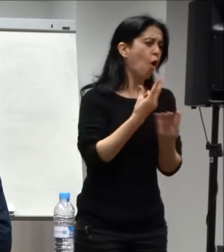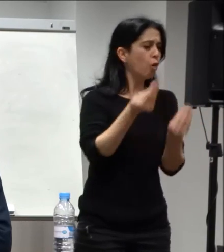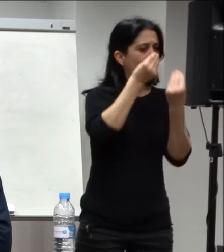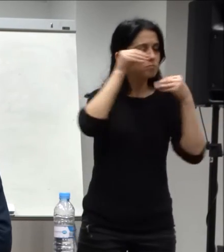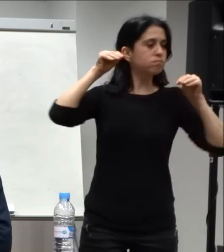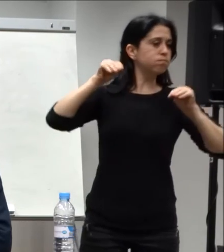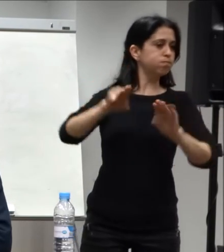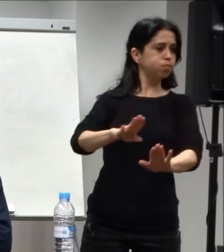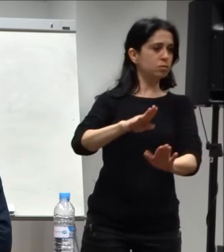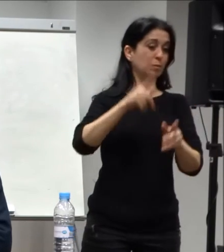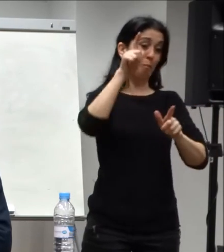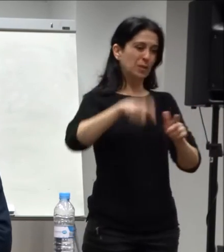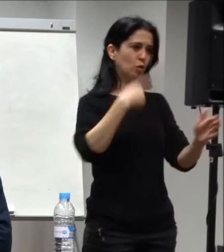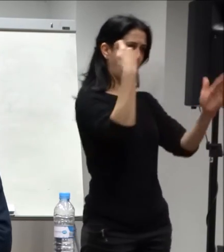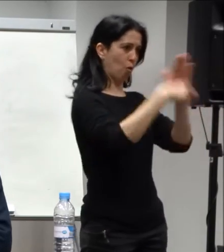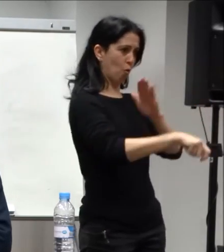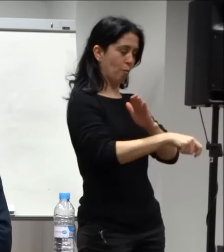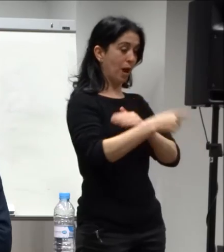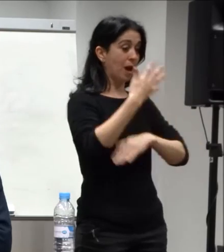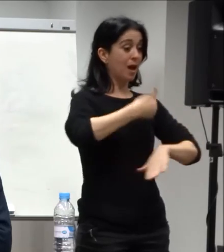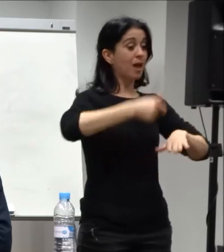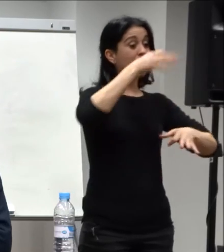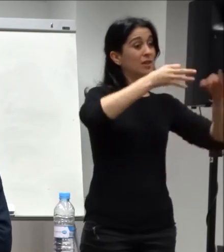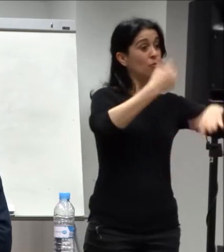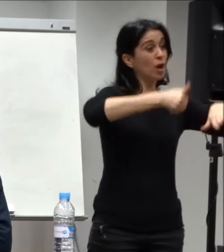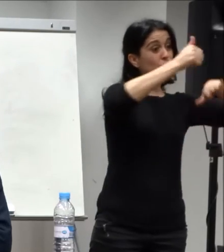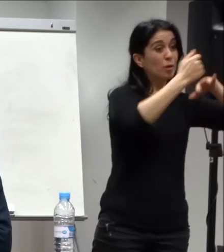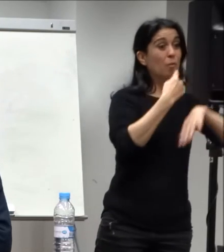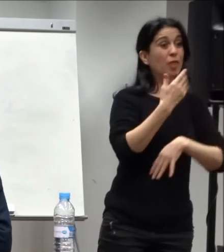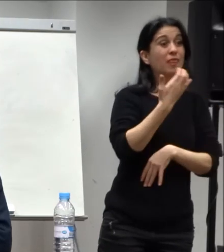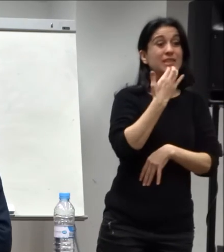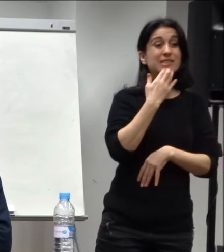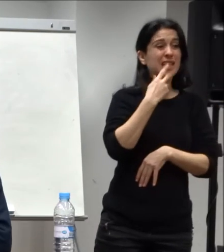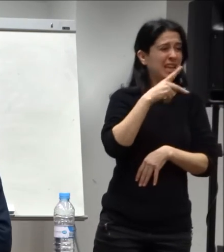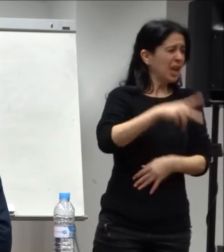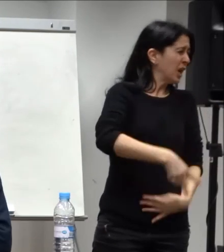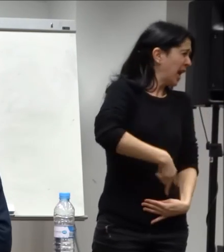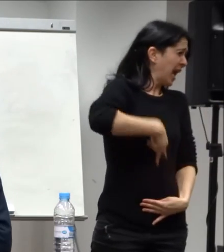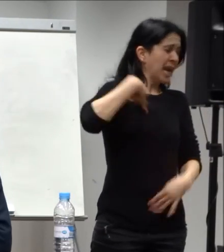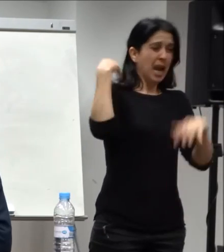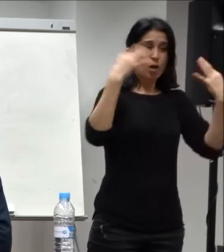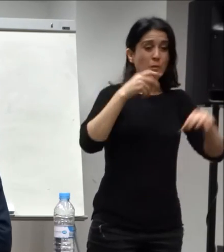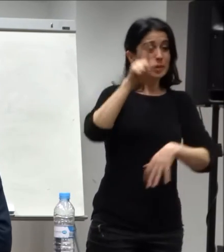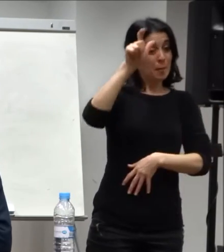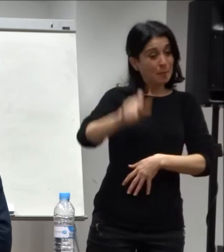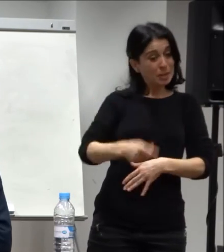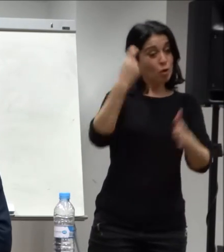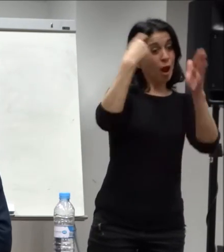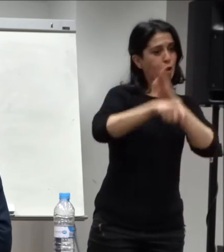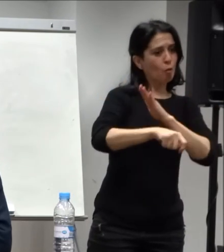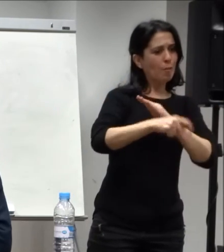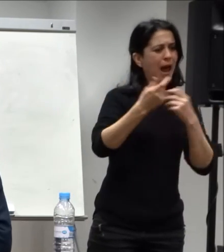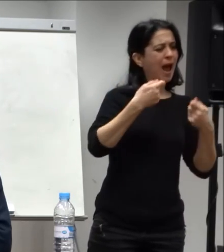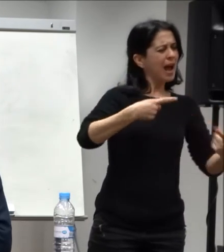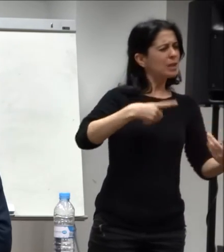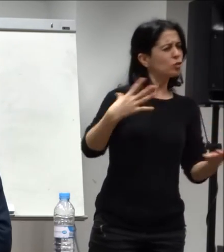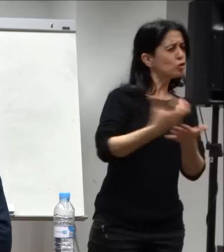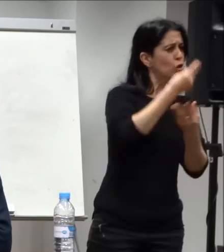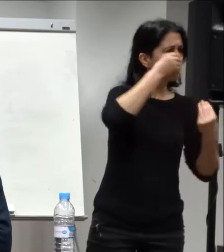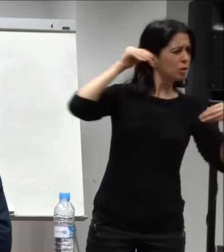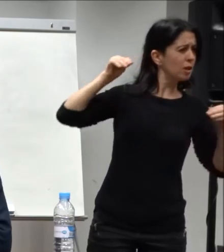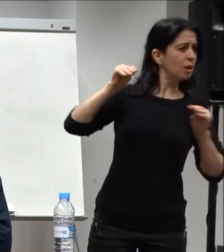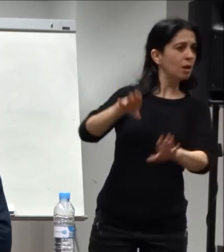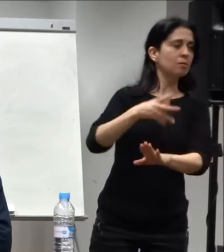es hacer recaer sobre el consumidor todos esos gastos, y además de manera genérica, es abusivo. Con lo cual se pueden reclamar esas cantidades